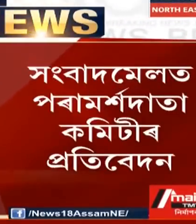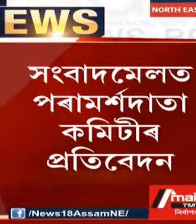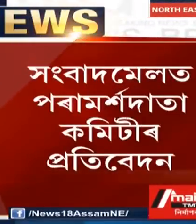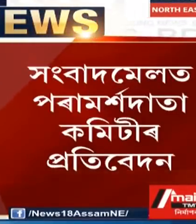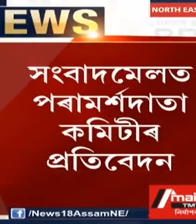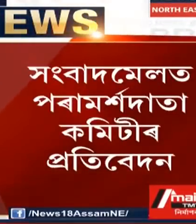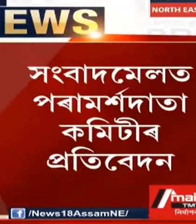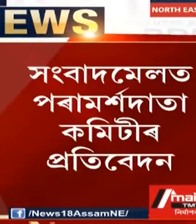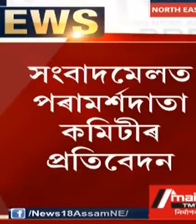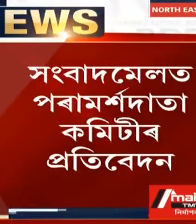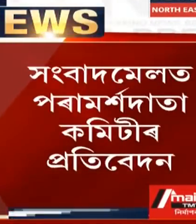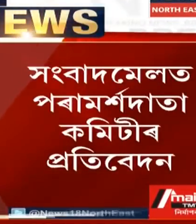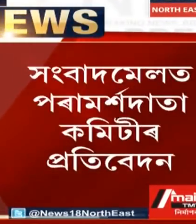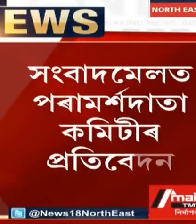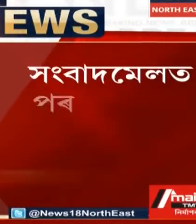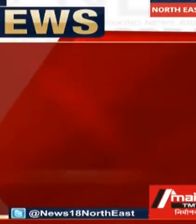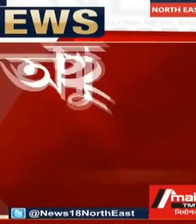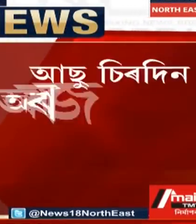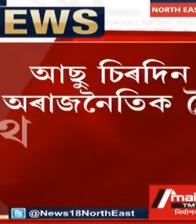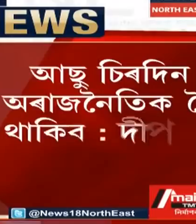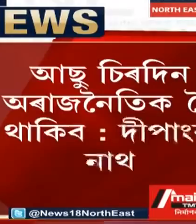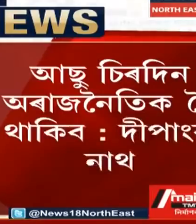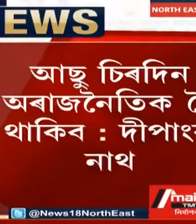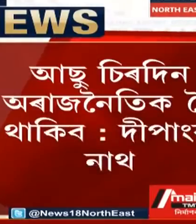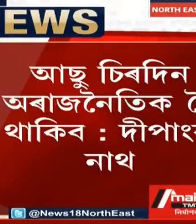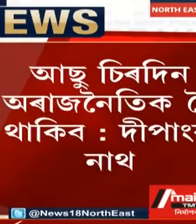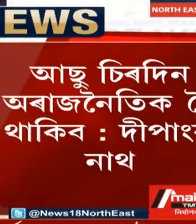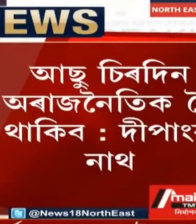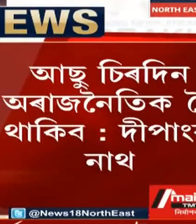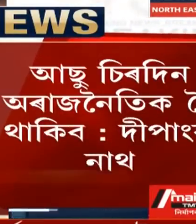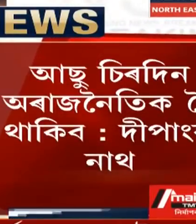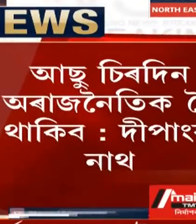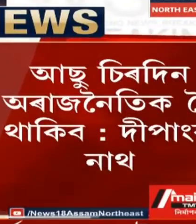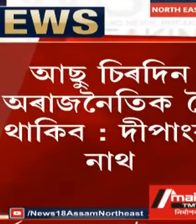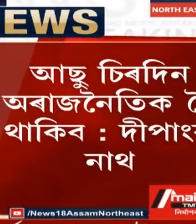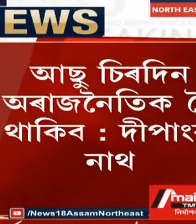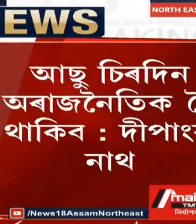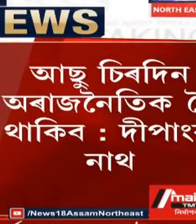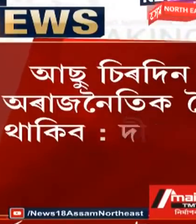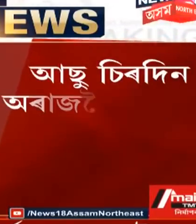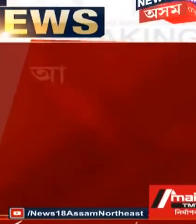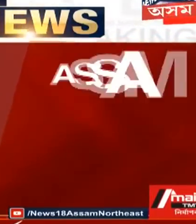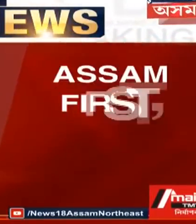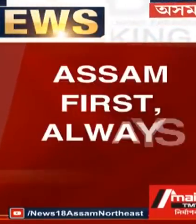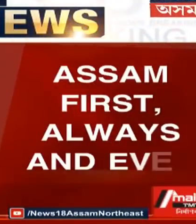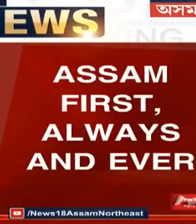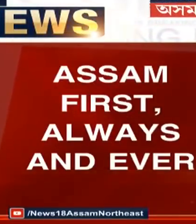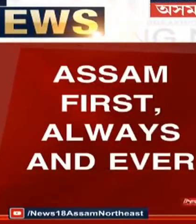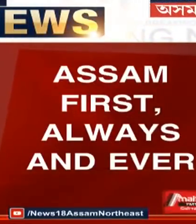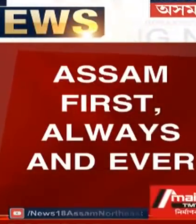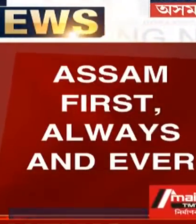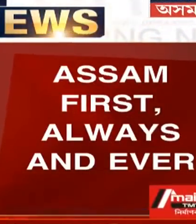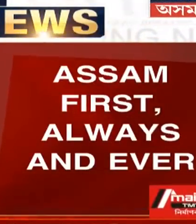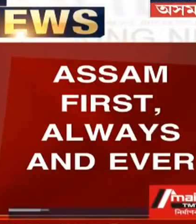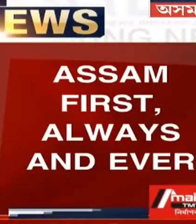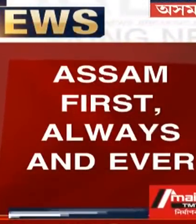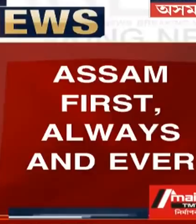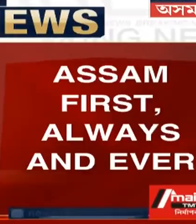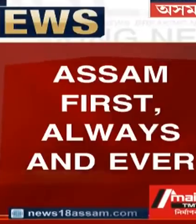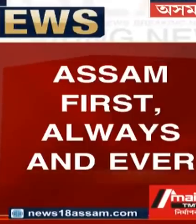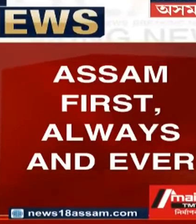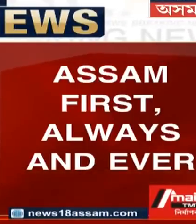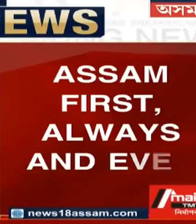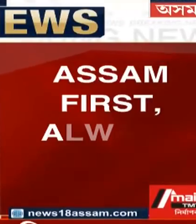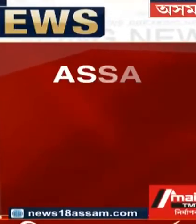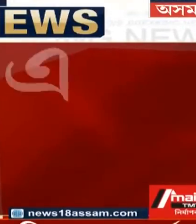जी इनक्लूसिव जी पलिटिक्सर जी चिंता जो विभिन्न जाति जनगोष्ठ मजदूर समन्वय जी पोषकता थका आधार